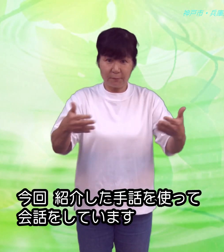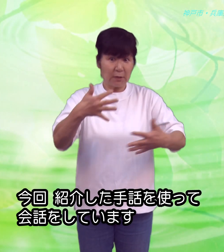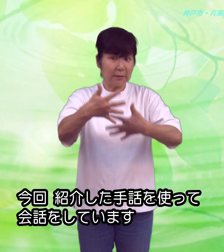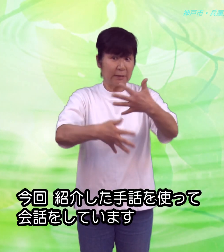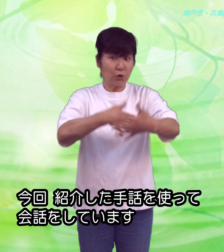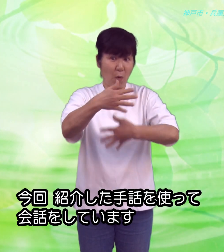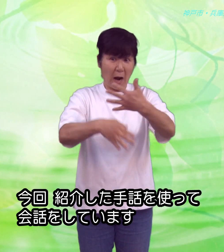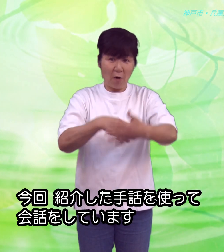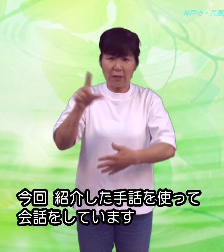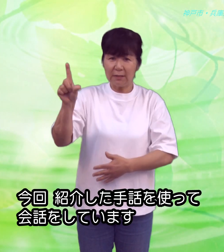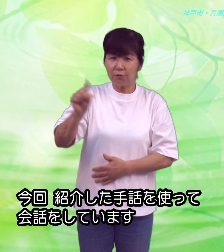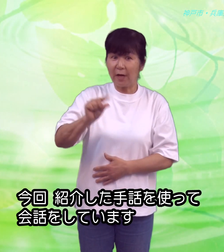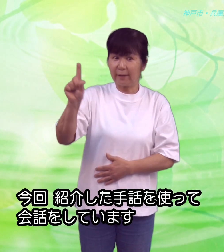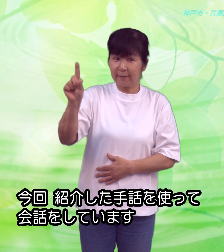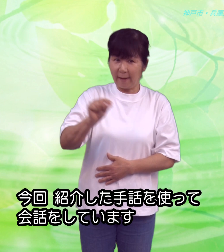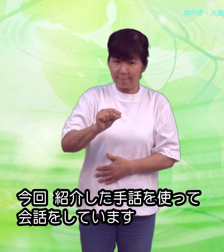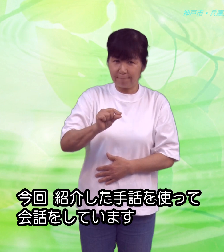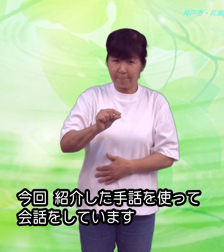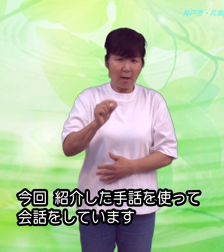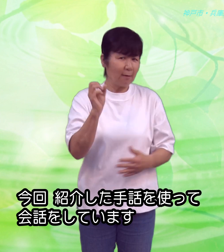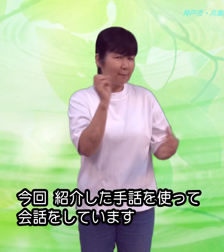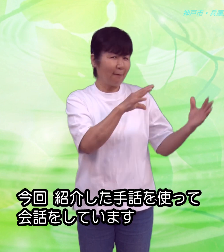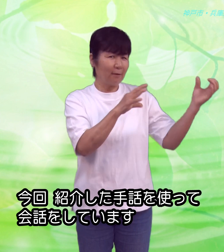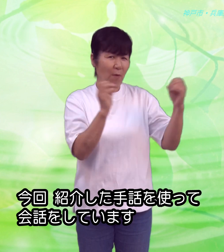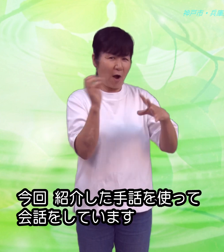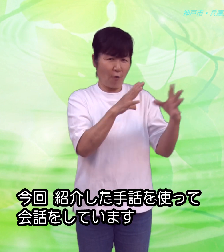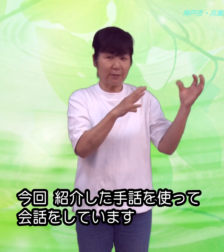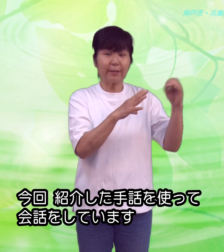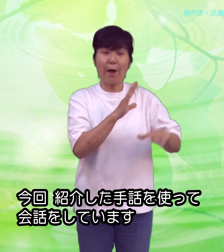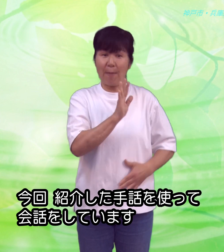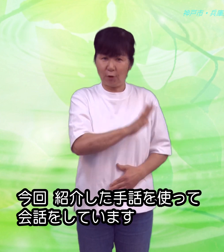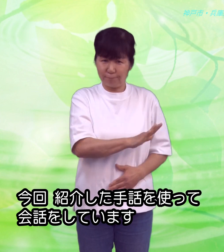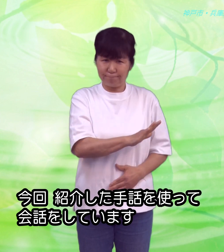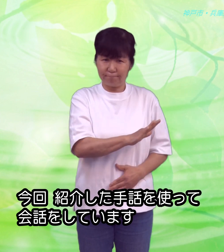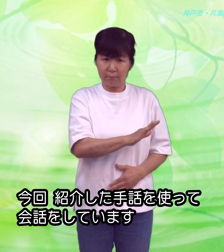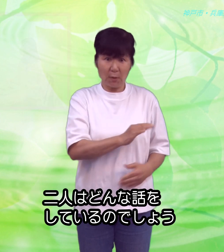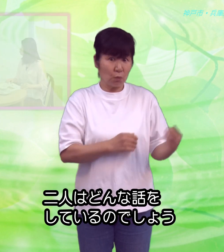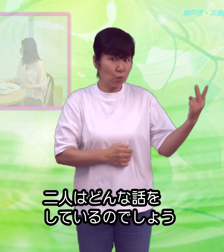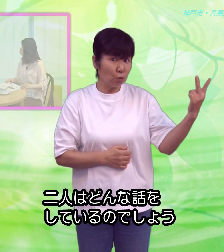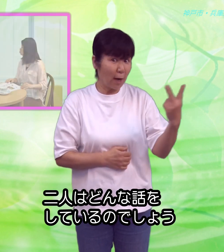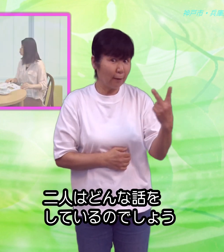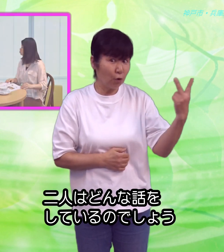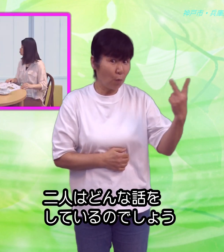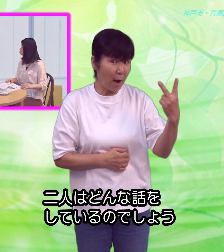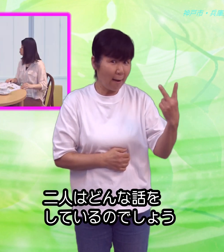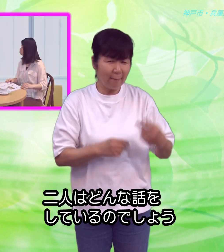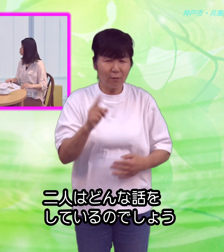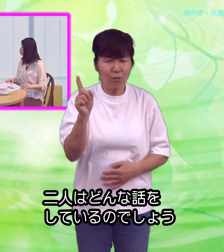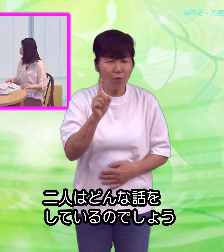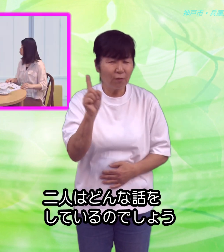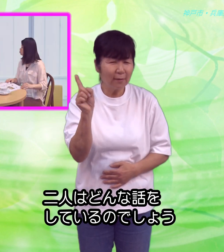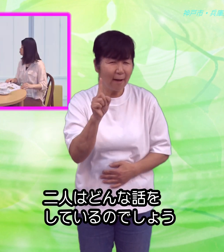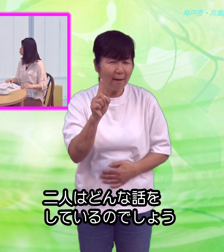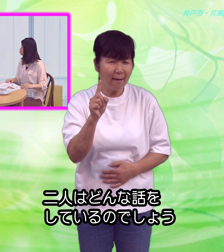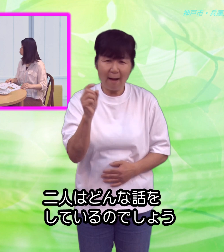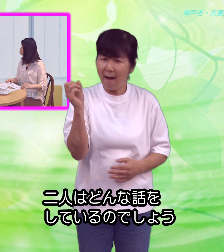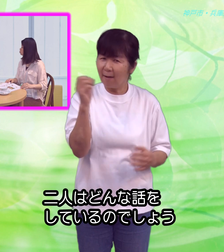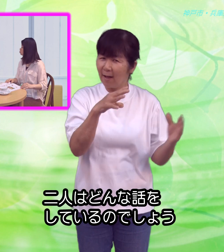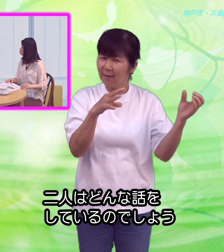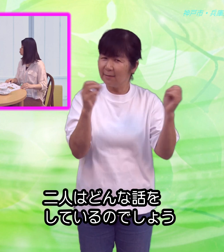今回紹介したしはを使って会話をしています2人はどんな話をしているの